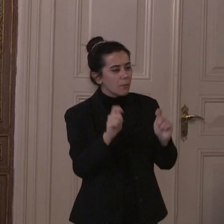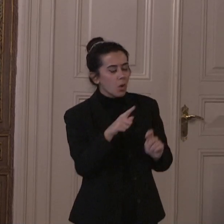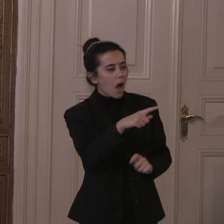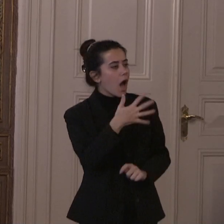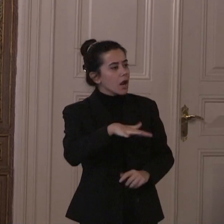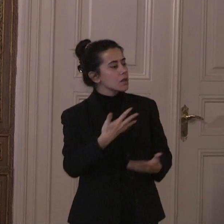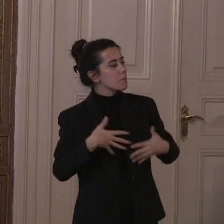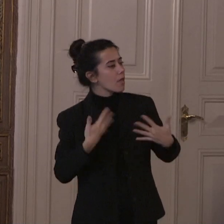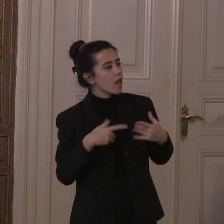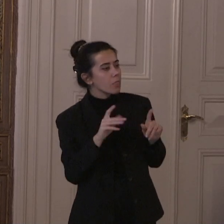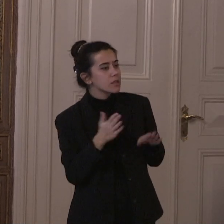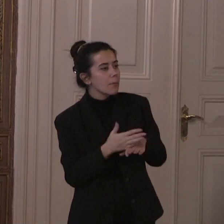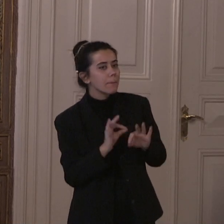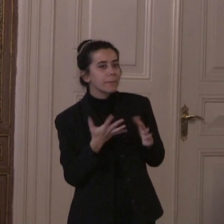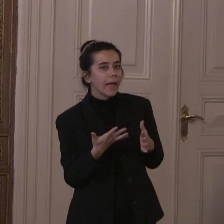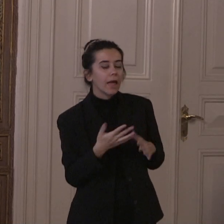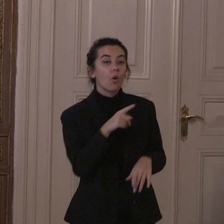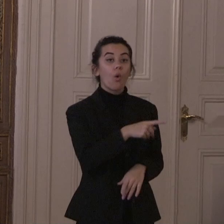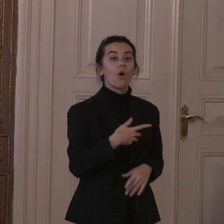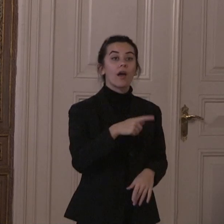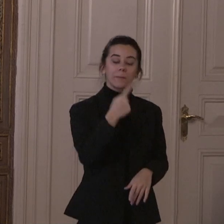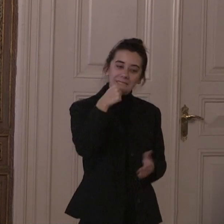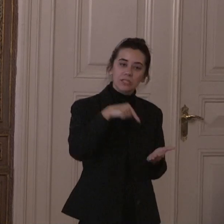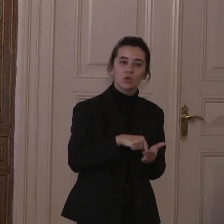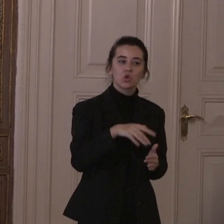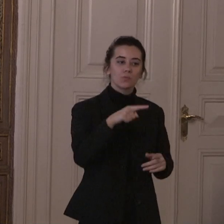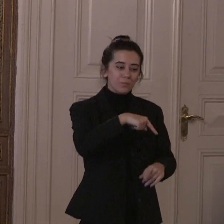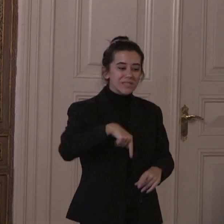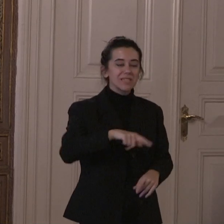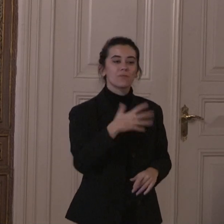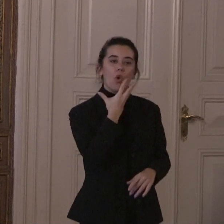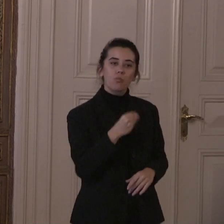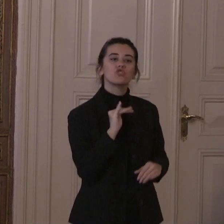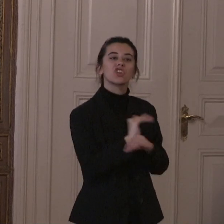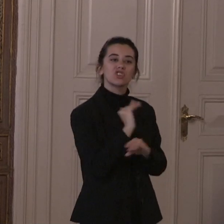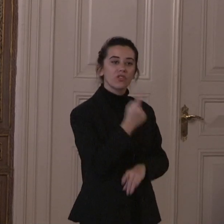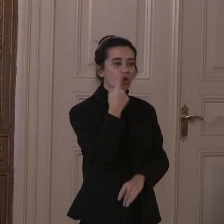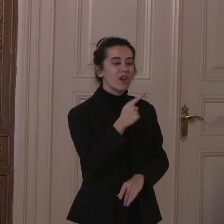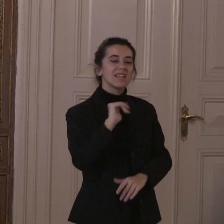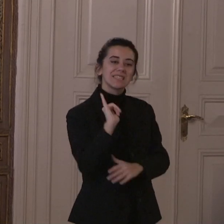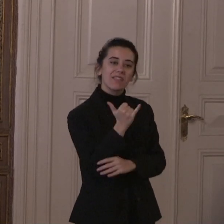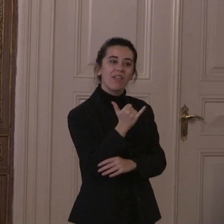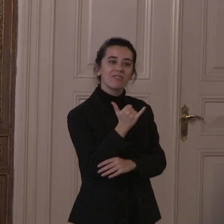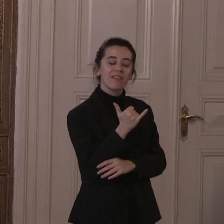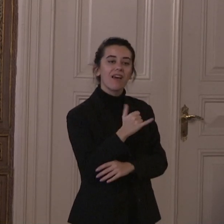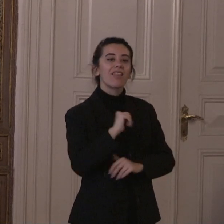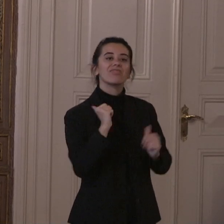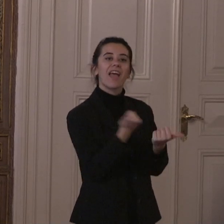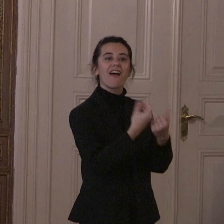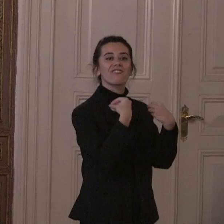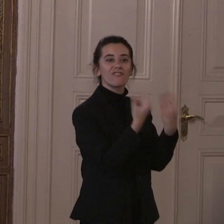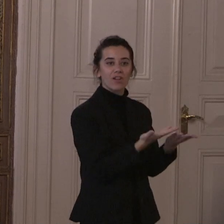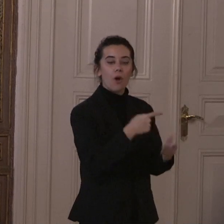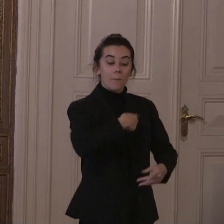biz şuna inanıyoruz. Hayat sanatla birlikte zenginleşiyor ve biz kendimizi sanat yoluyla ifade edebiliyoruz.